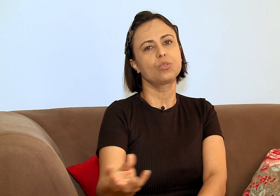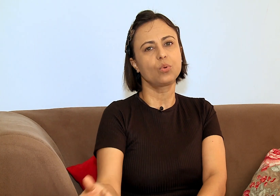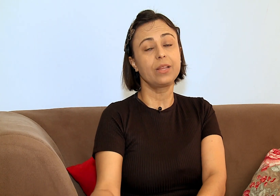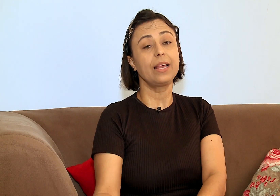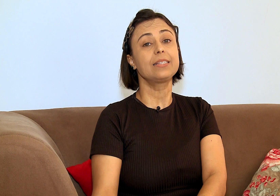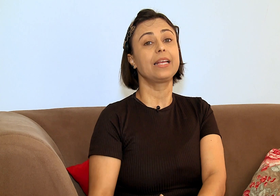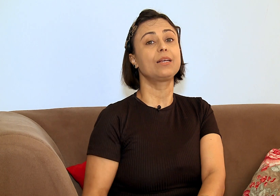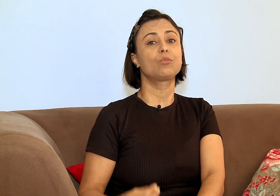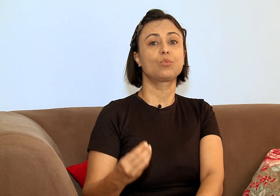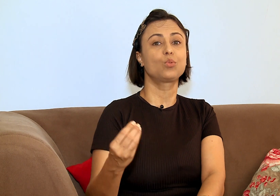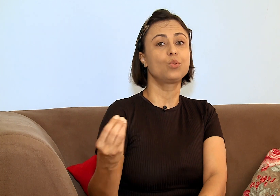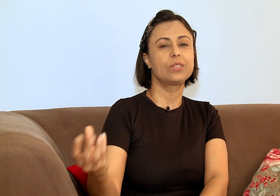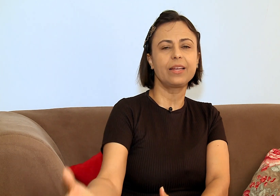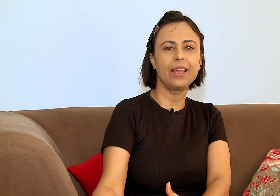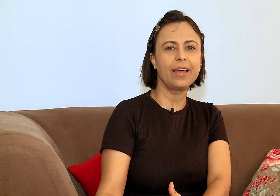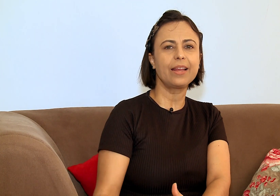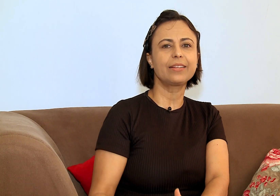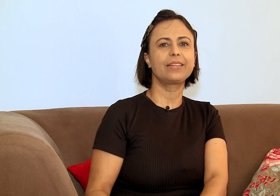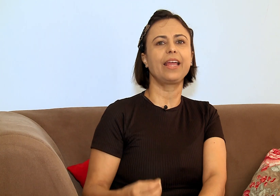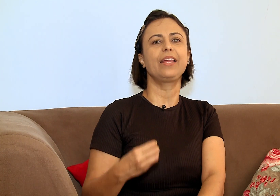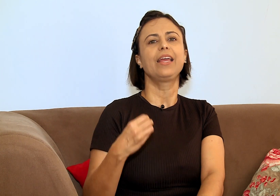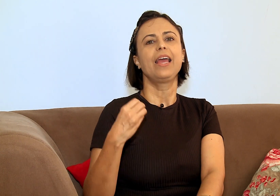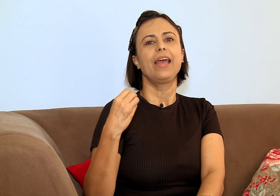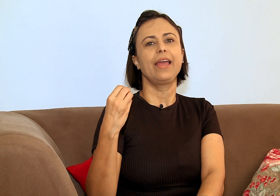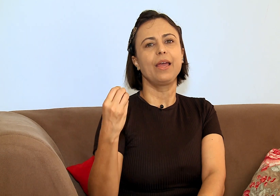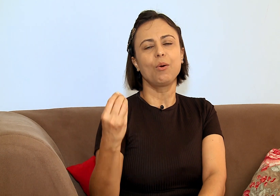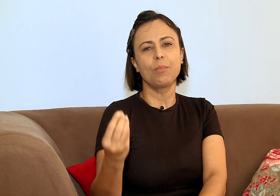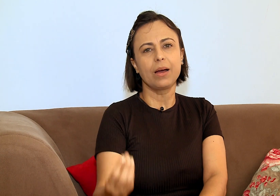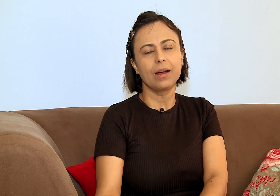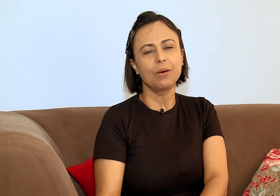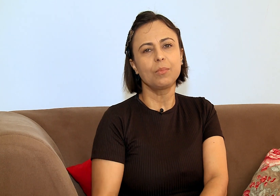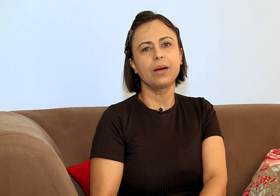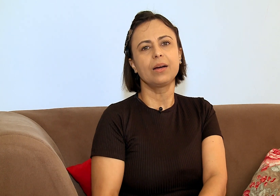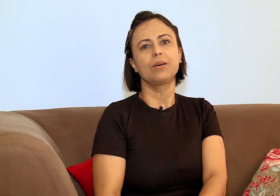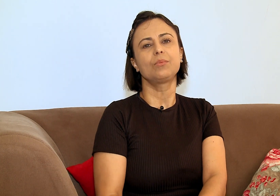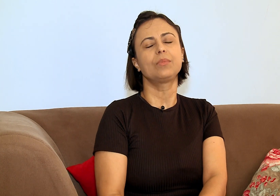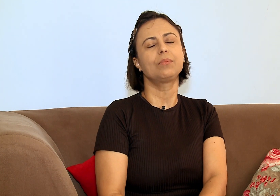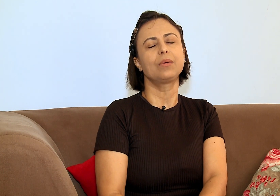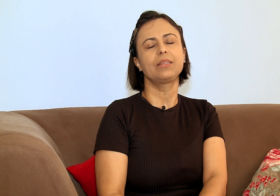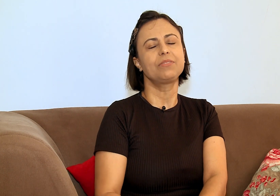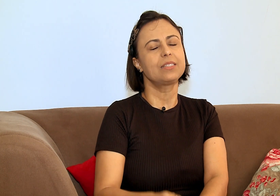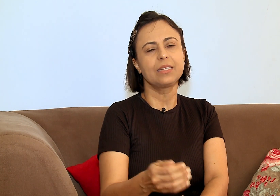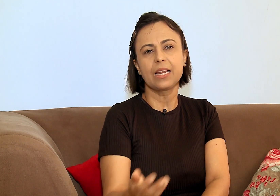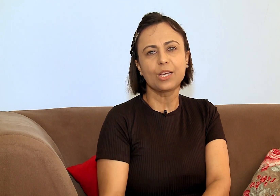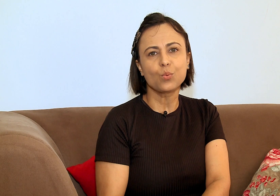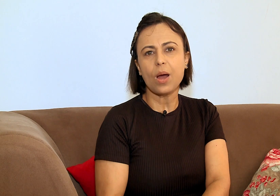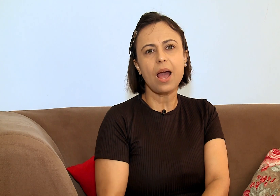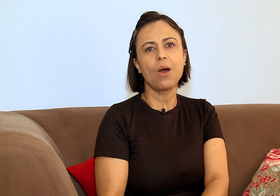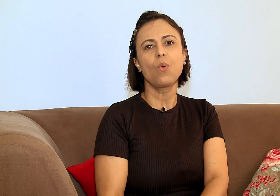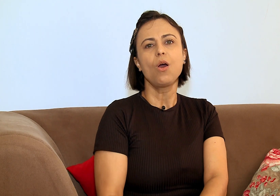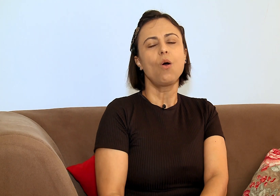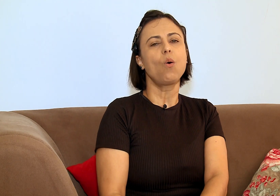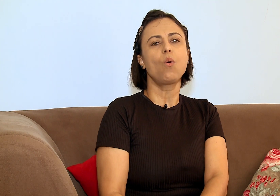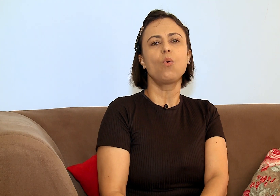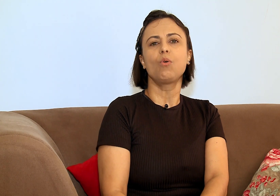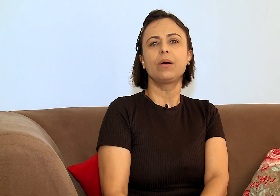surdez, tem surdo-cegueira, tem uma deficiência intelectual, ou uma